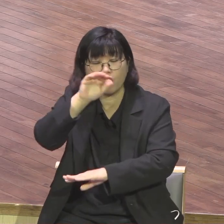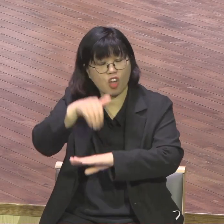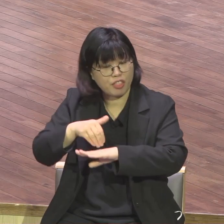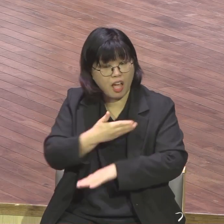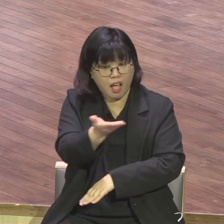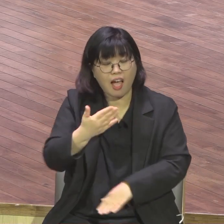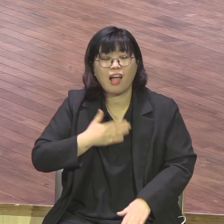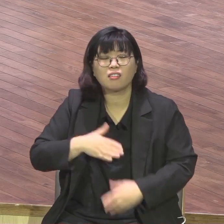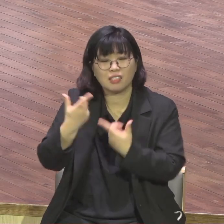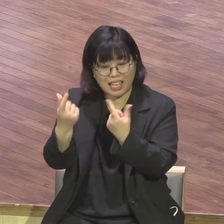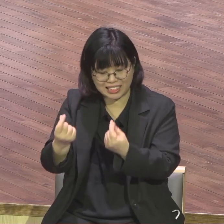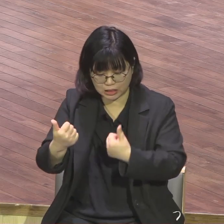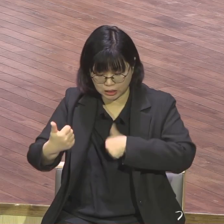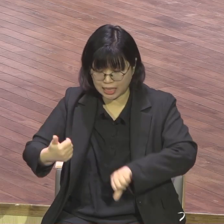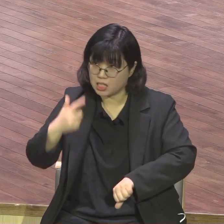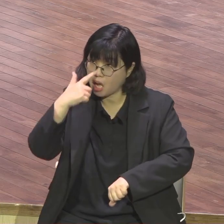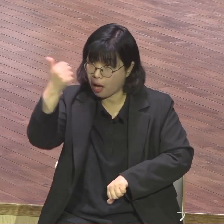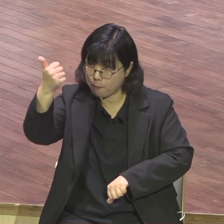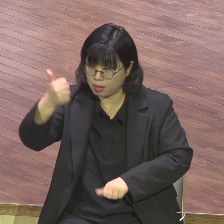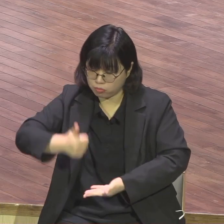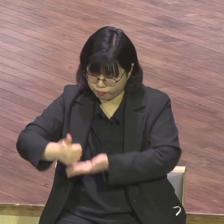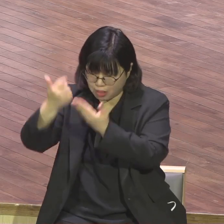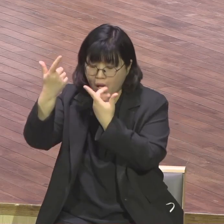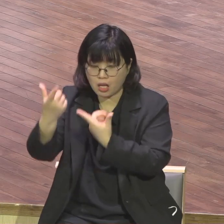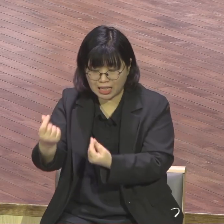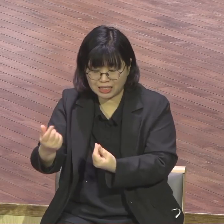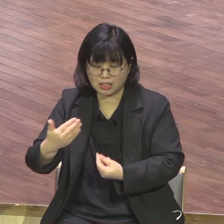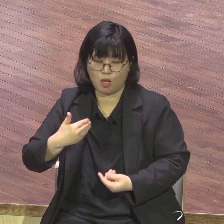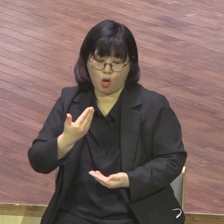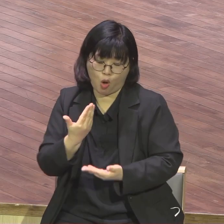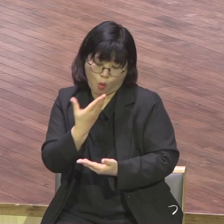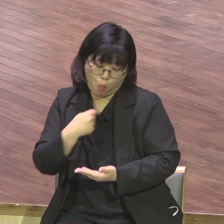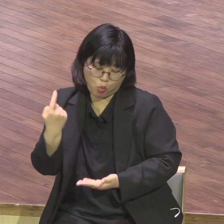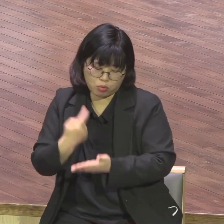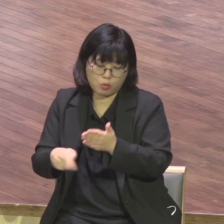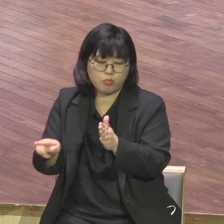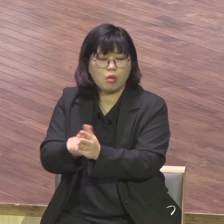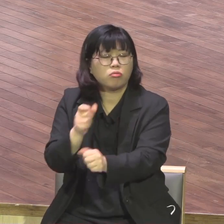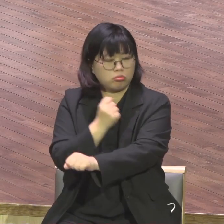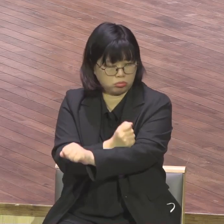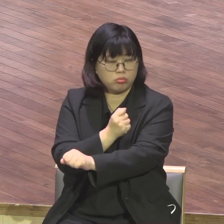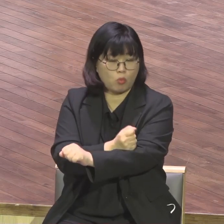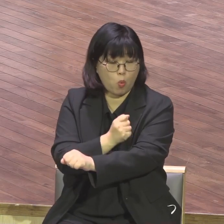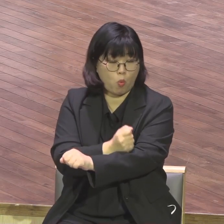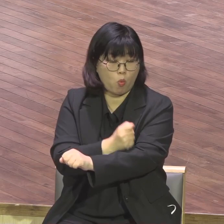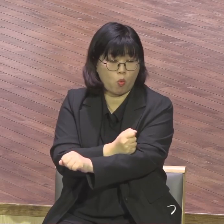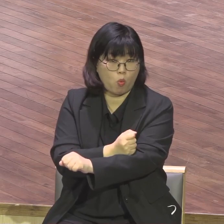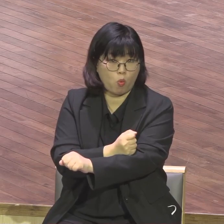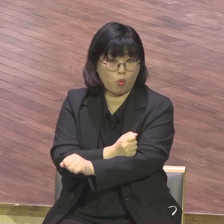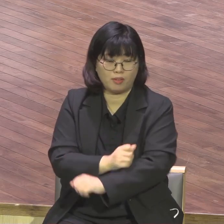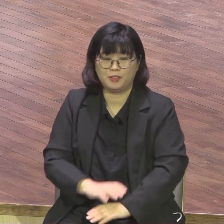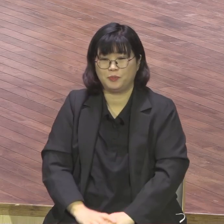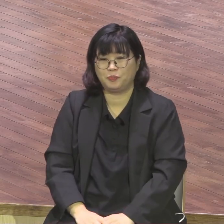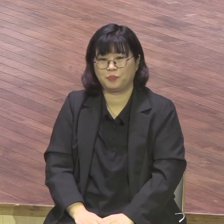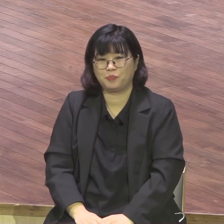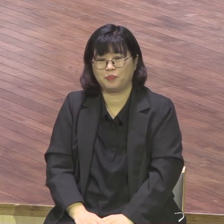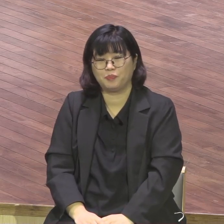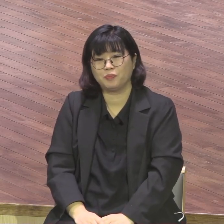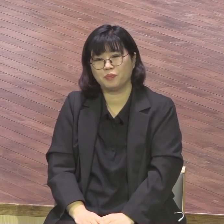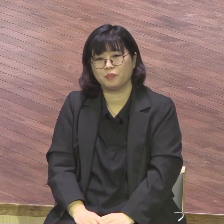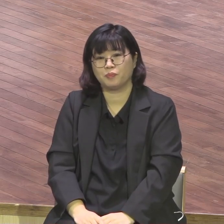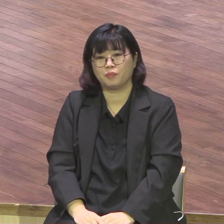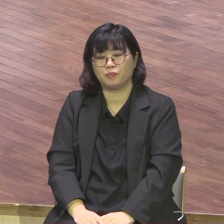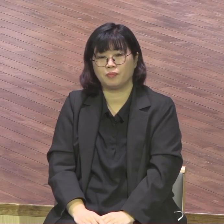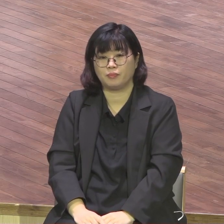나와 함께 복음을 위하여 수고하였느니라. 사도 바울은 디모데의 영적 삶의 모습에